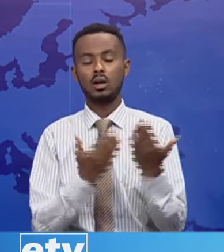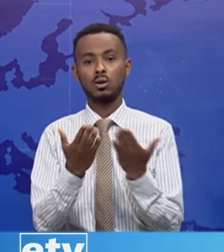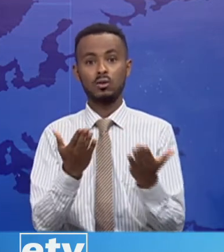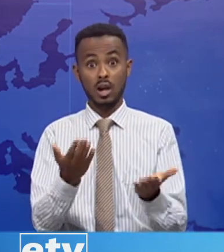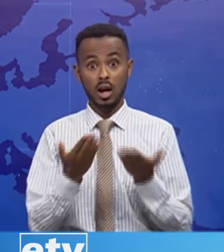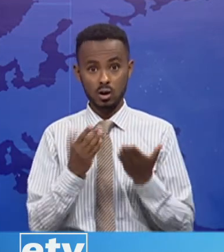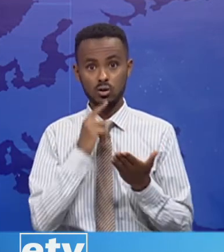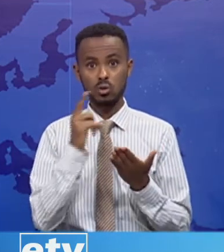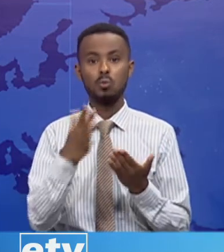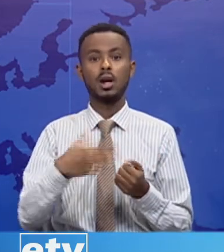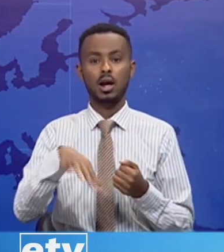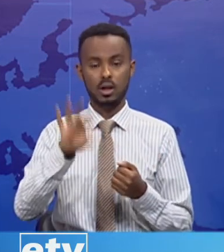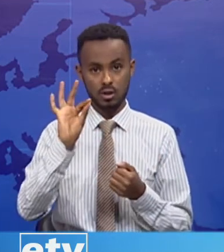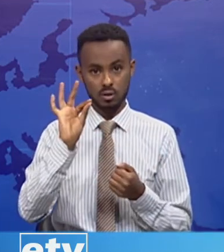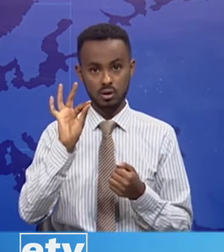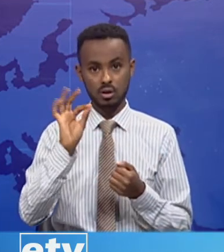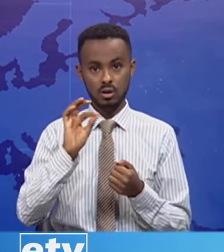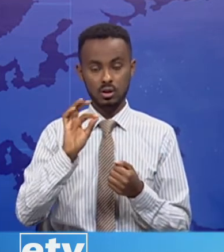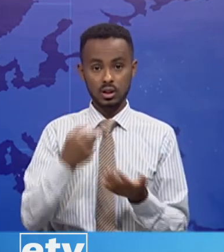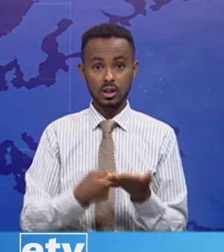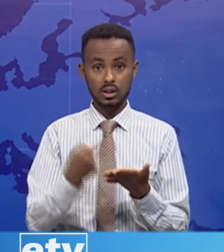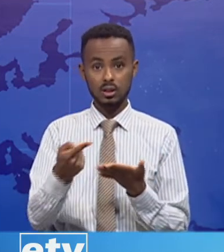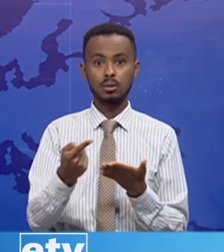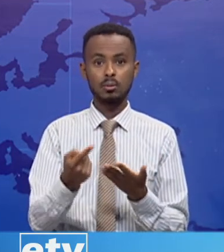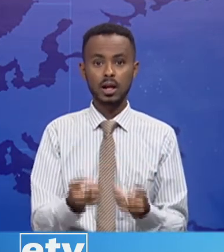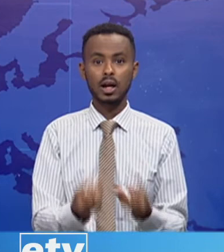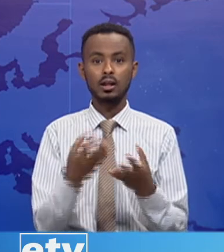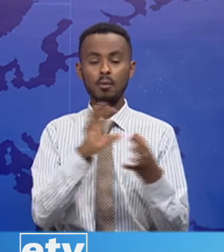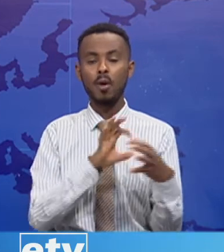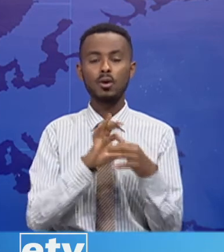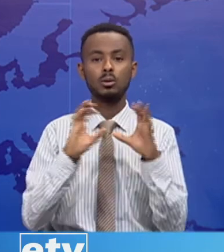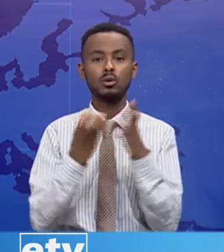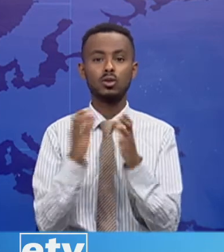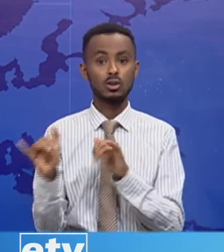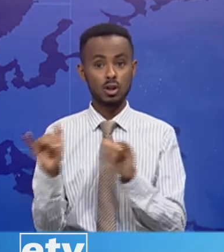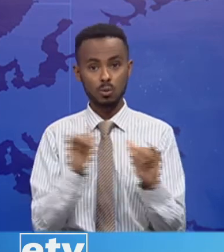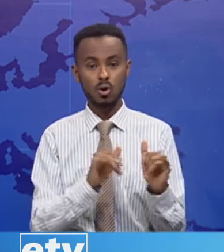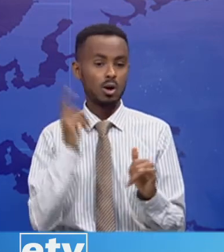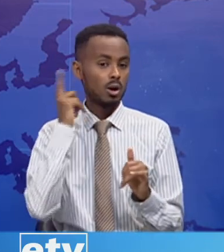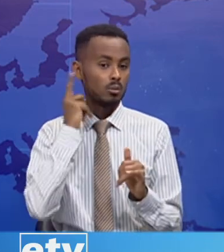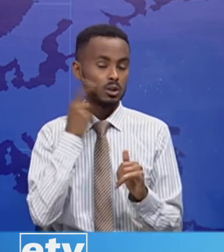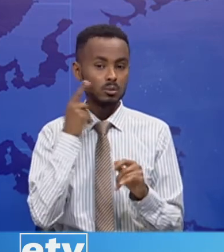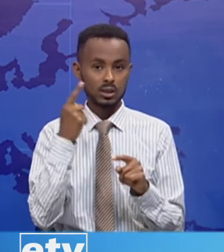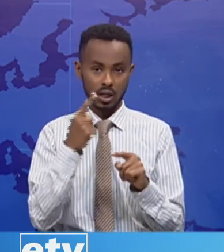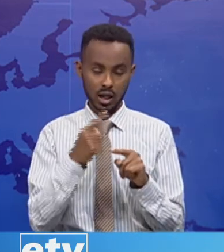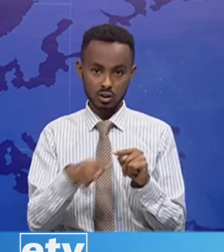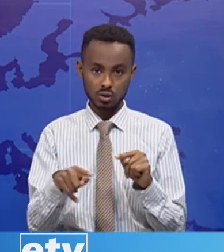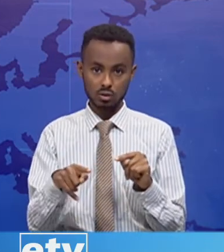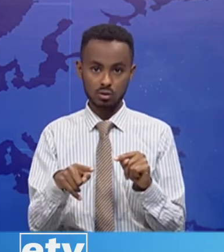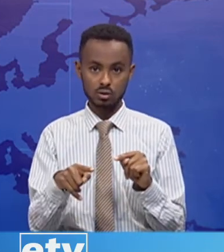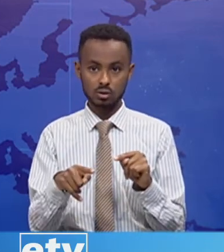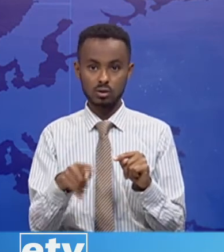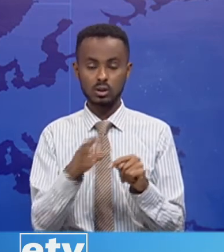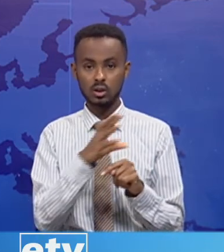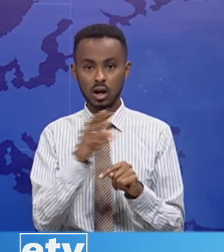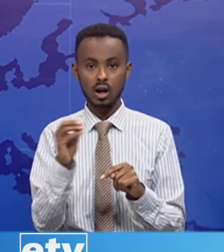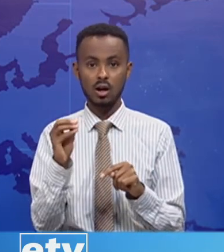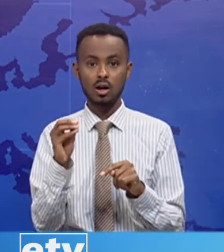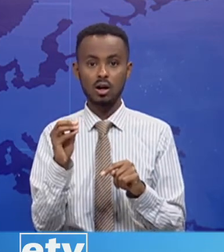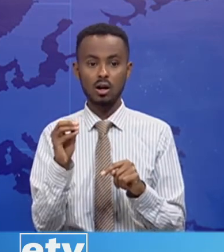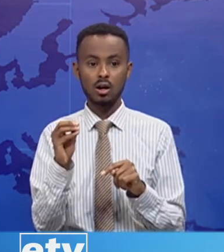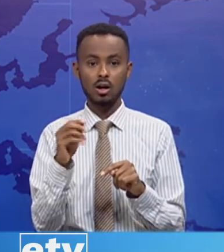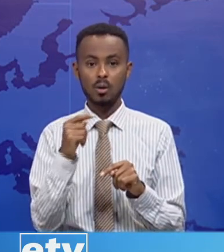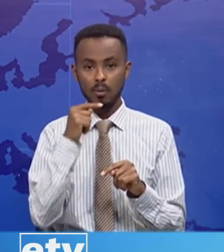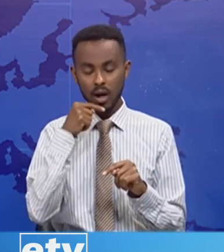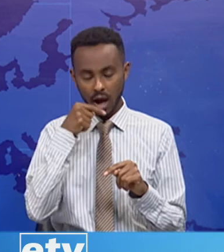ፈላጊዎችን ነው የምናገኘው። እነዚህ በርካታ የህብረተሰብ ክፍሎች ደግሞ መስማት የተሳናቸው እና